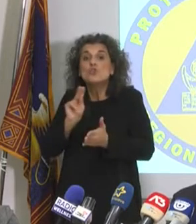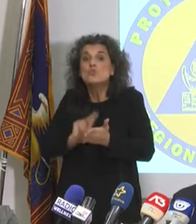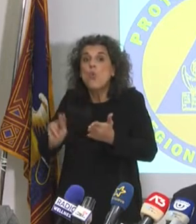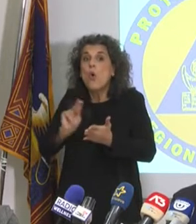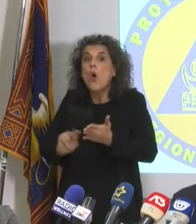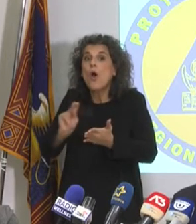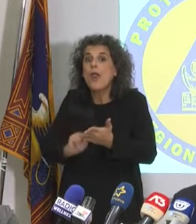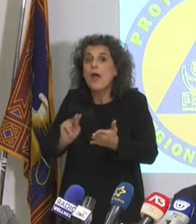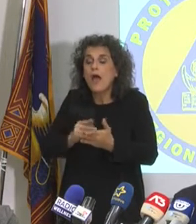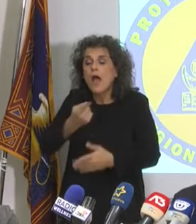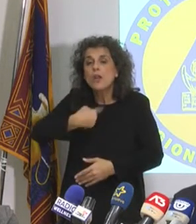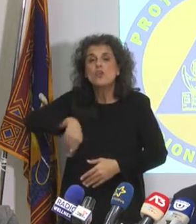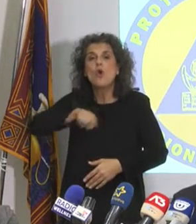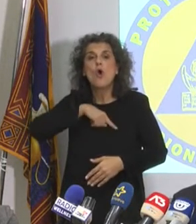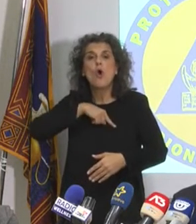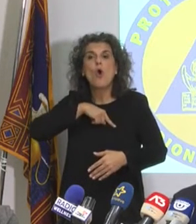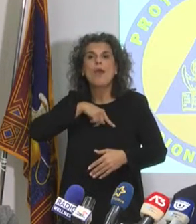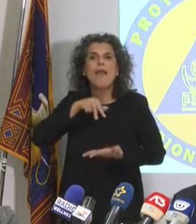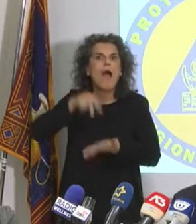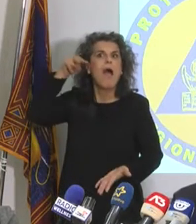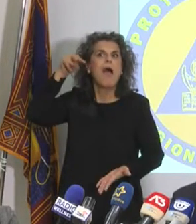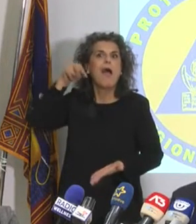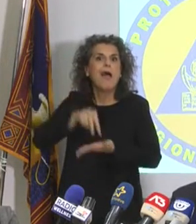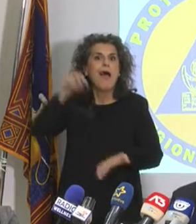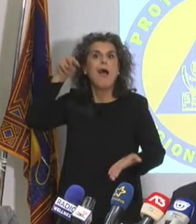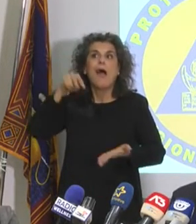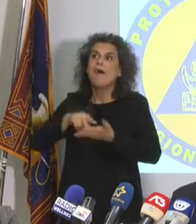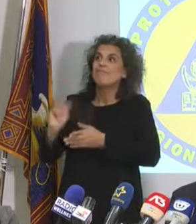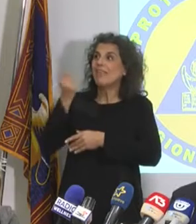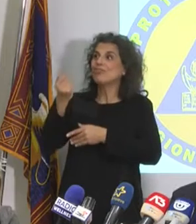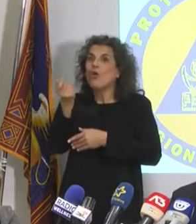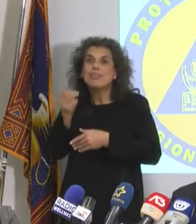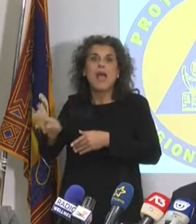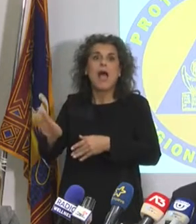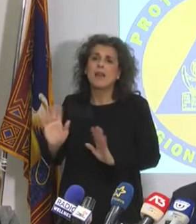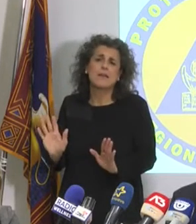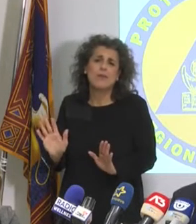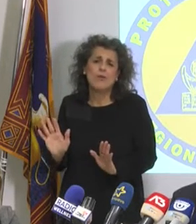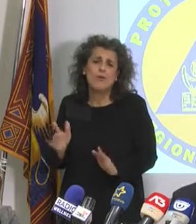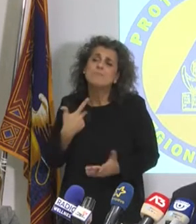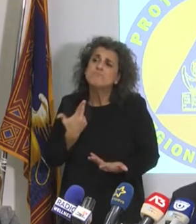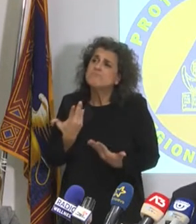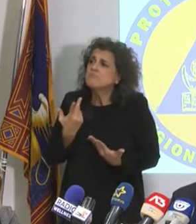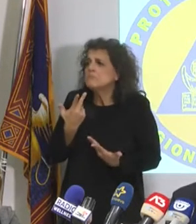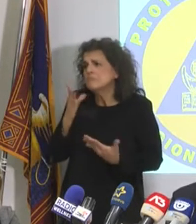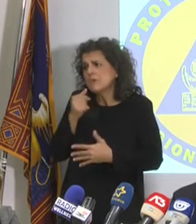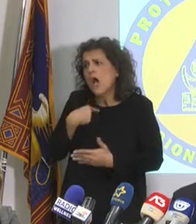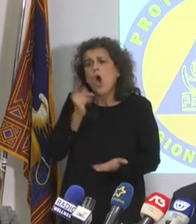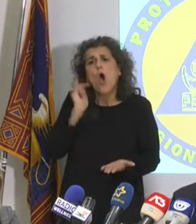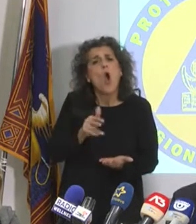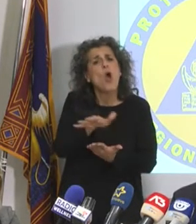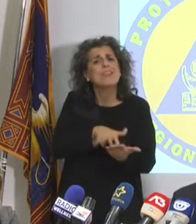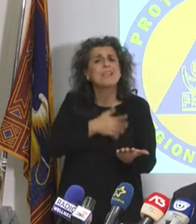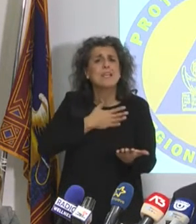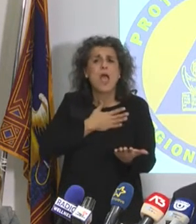noi non stiamo facendo i salti di gioia non abbiamo vinto nulla ci prendiamo atto della nostra ordinanza aveva come si può dire una